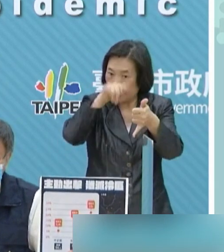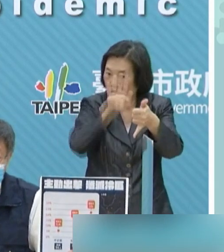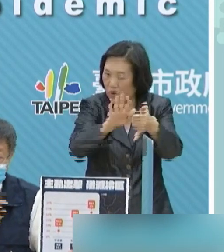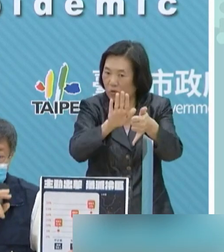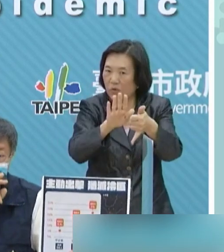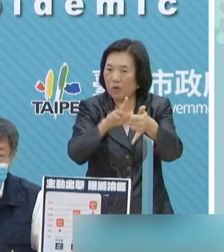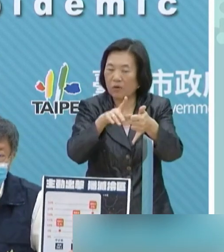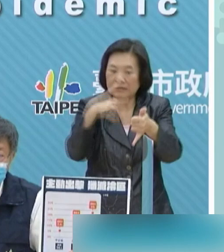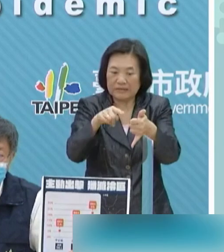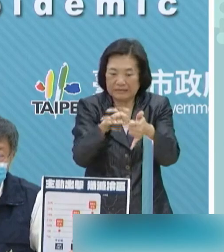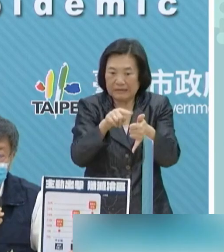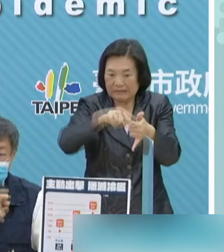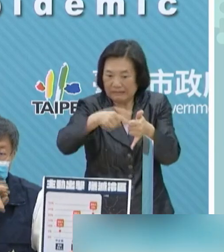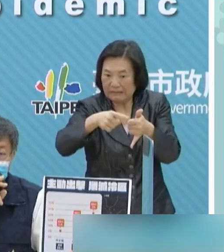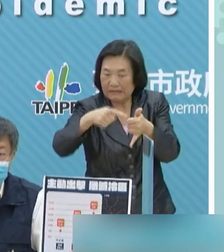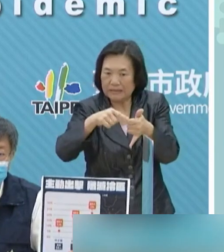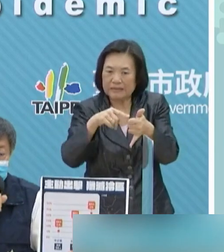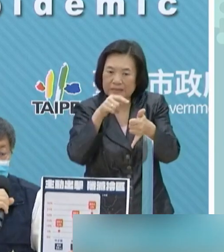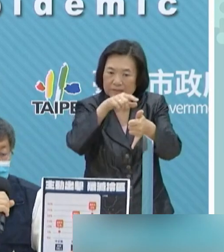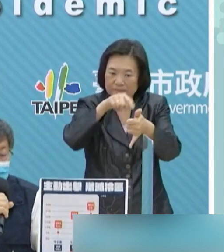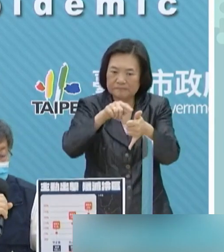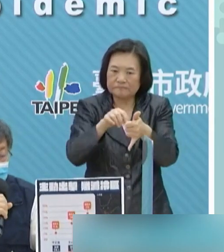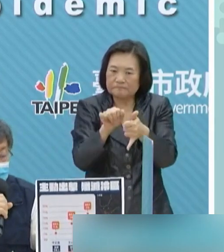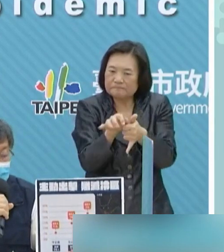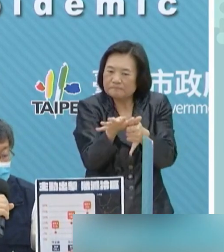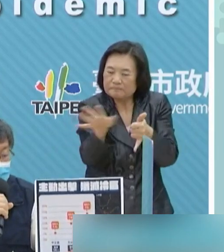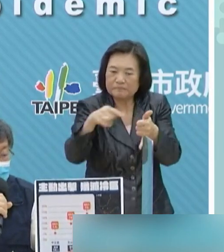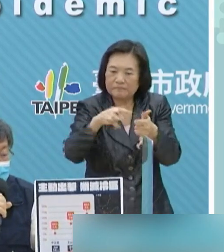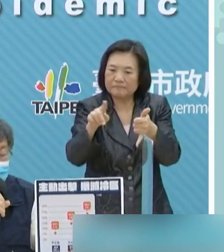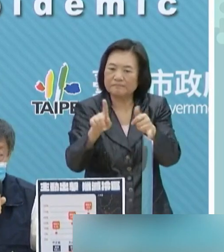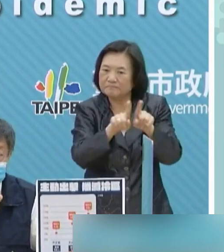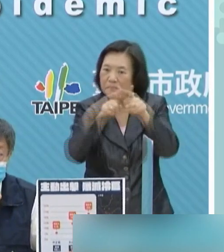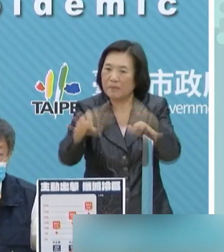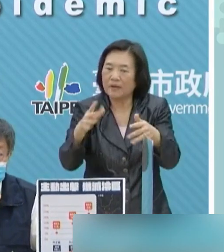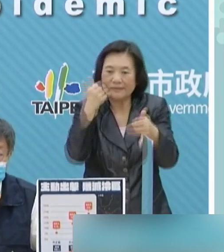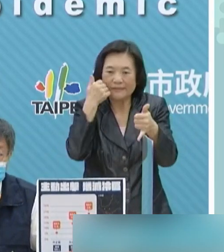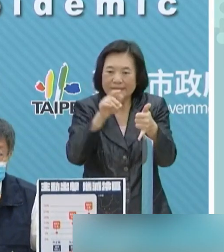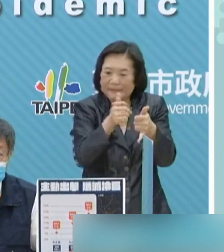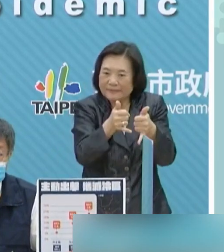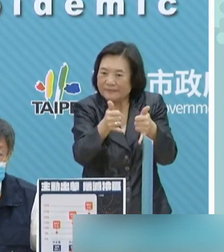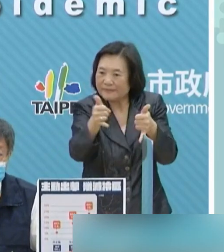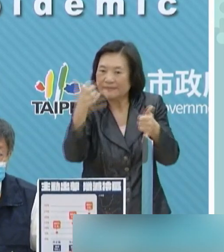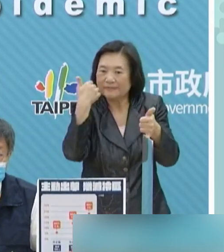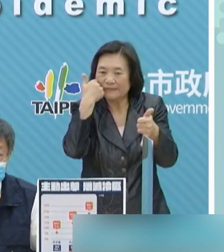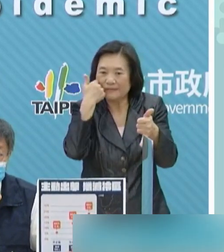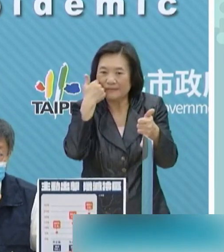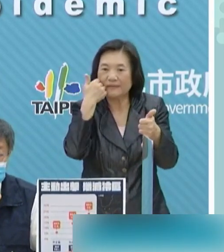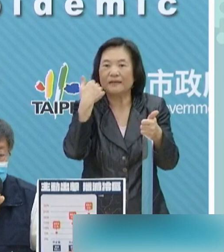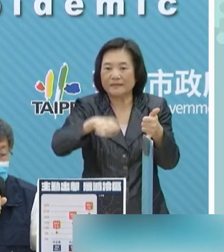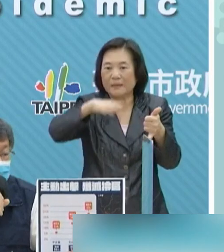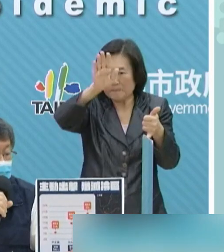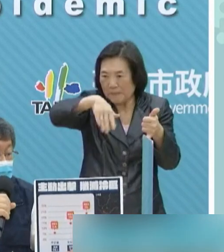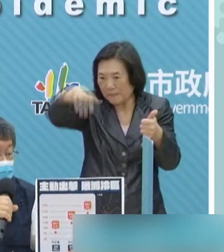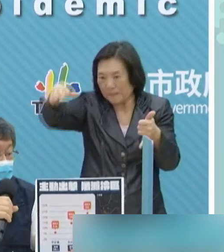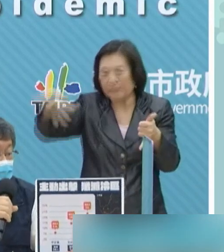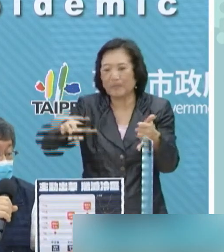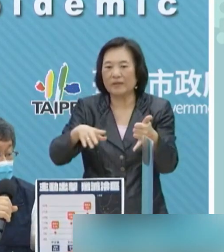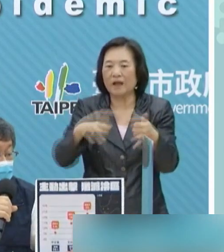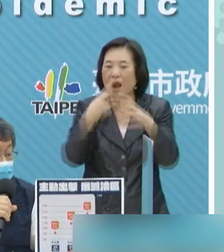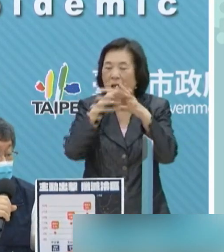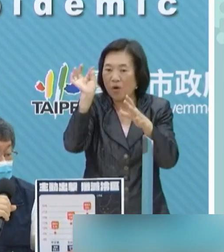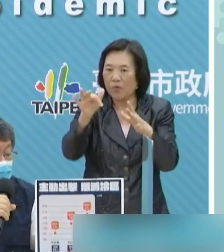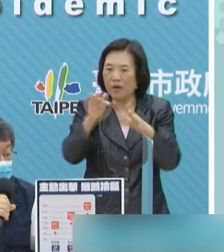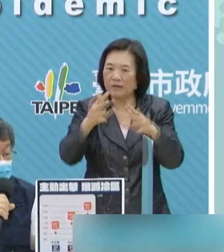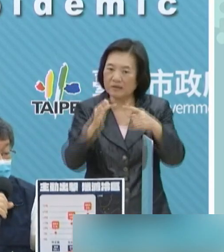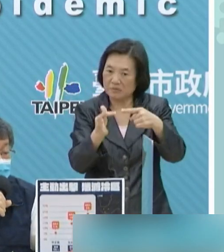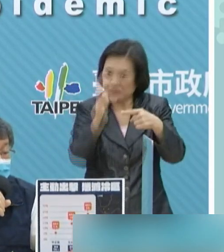知道？我们看在统计数字上看起来，这数字蛮有趣的。通常哦，如果我们比方说，即使